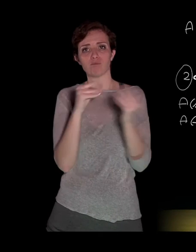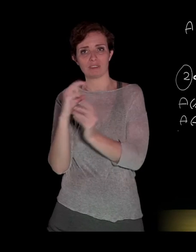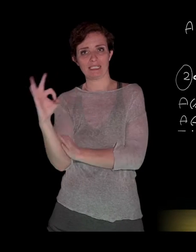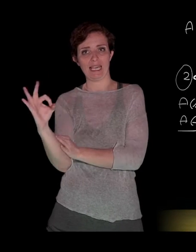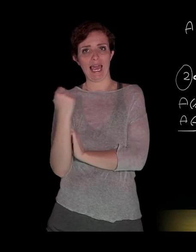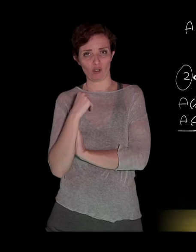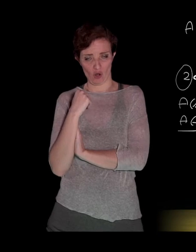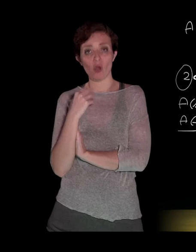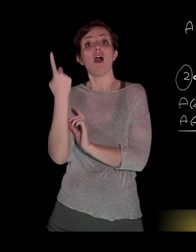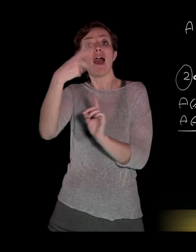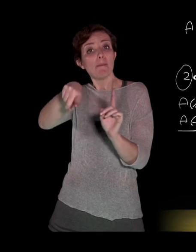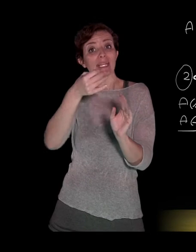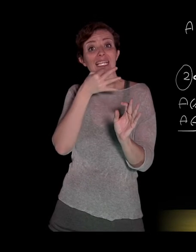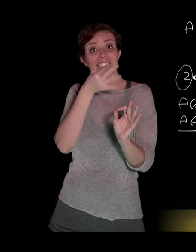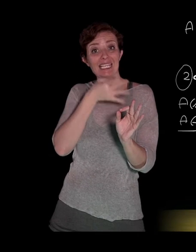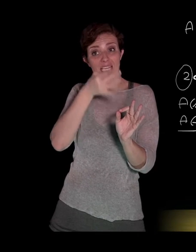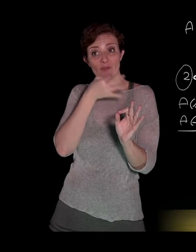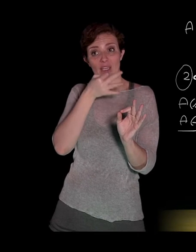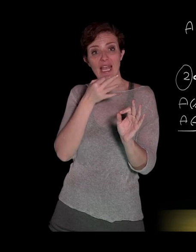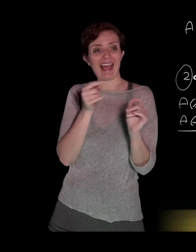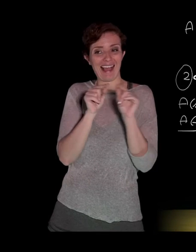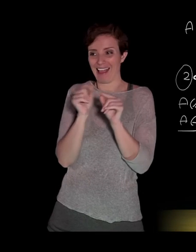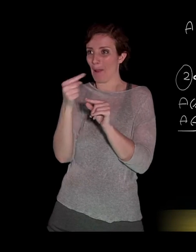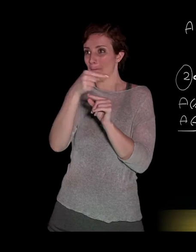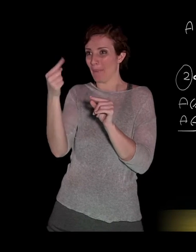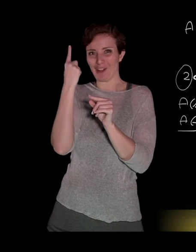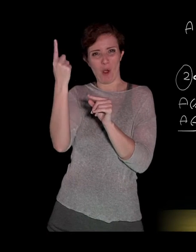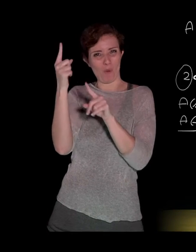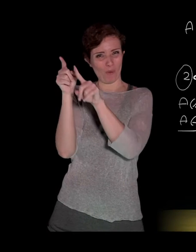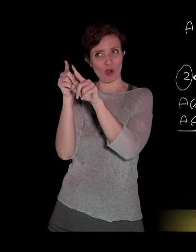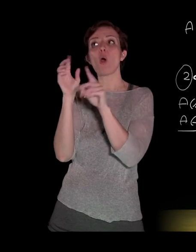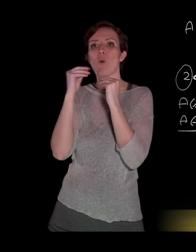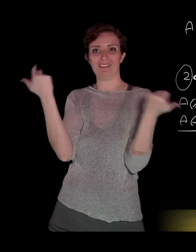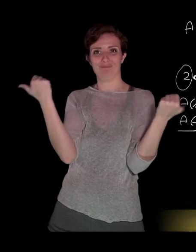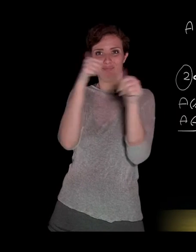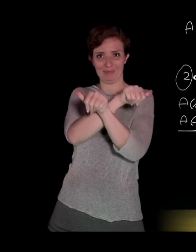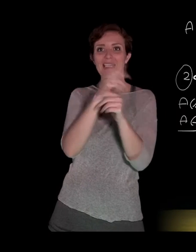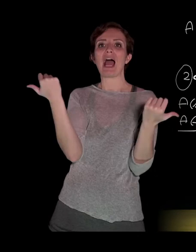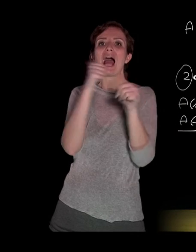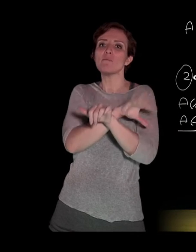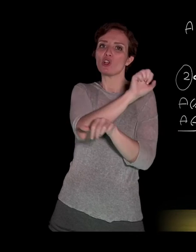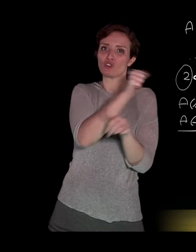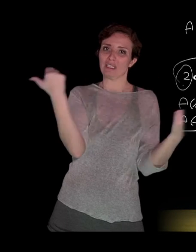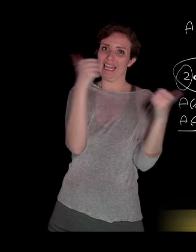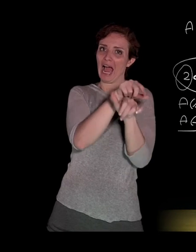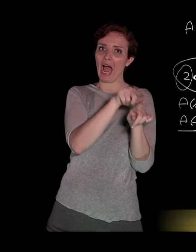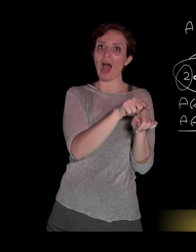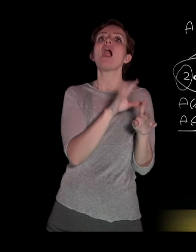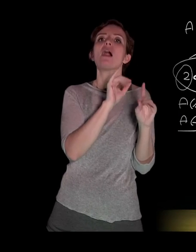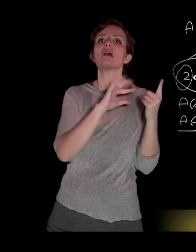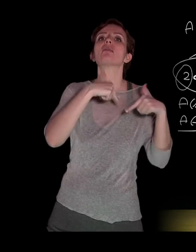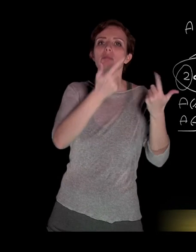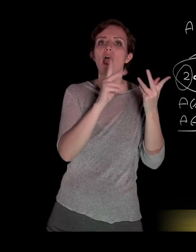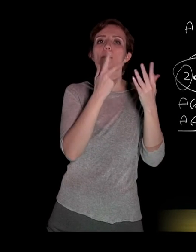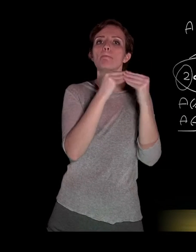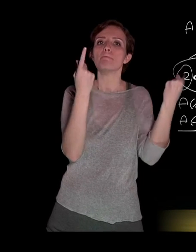vuol dire che evidentemente il fattore - 1 sostituito al posto di a nulla dal polinomio quindi vuol dire che questo polinomio di partenza per